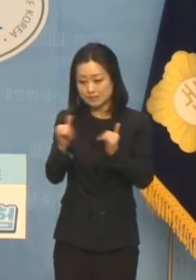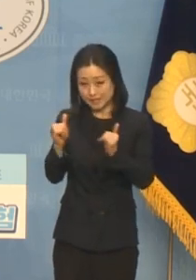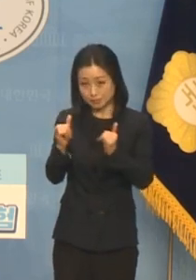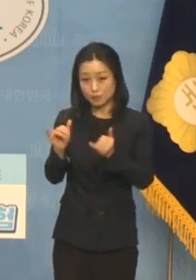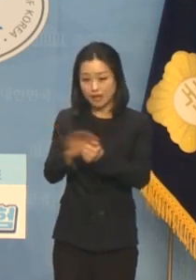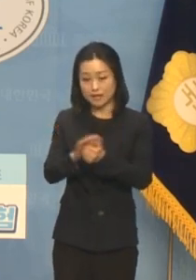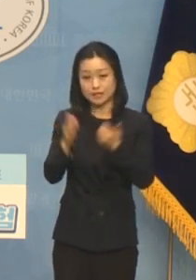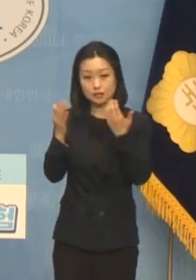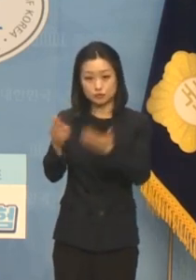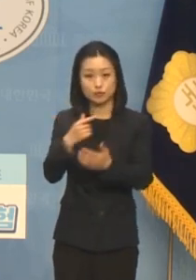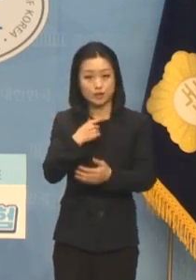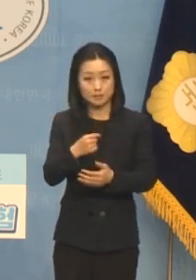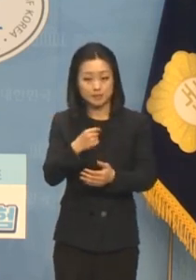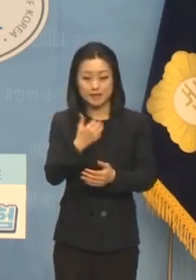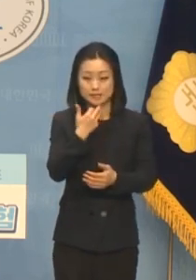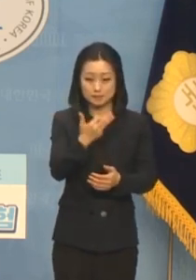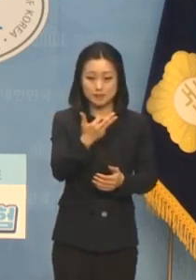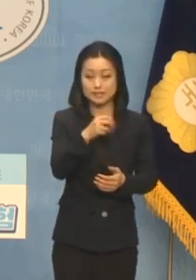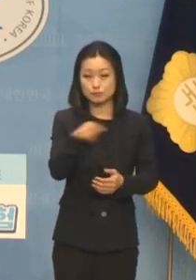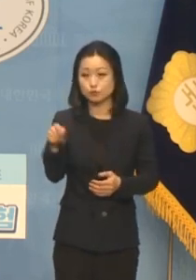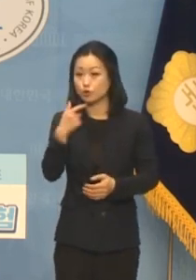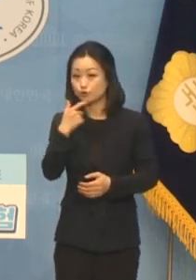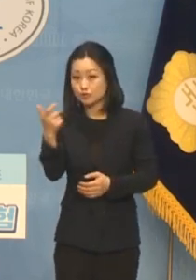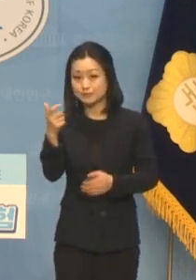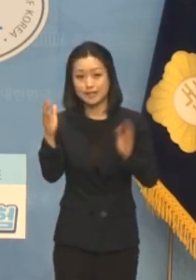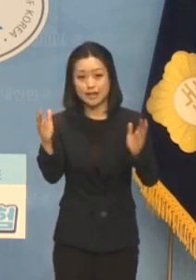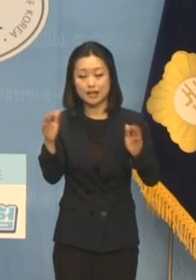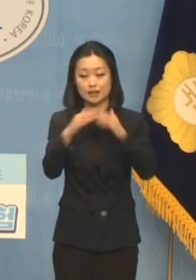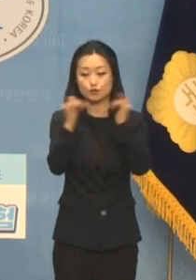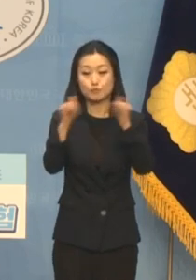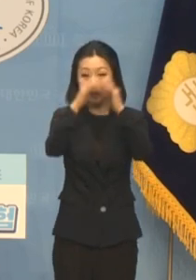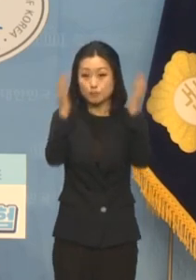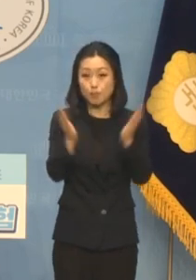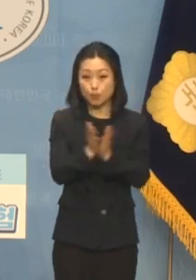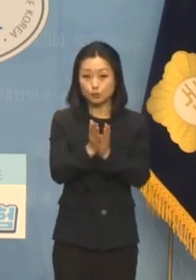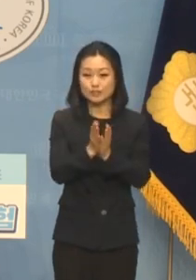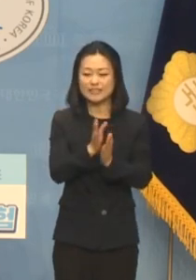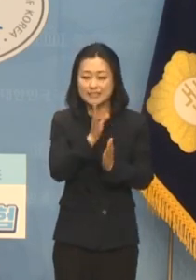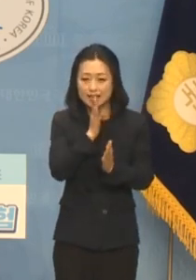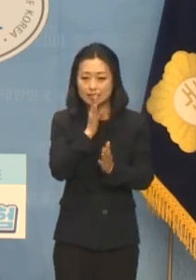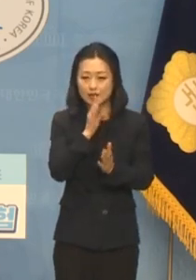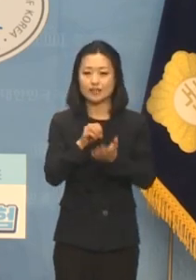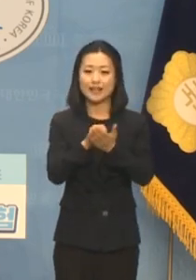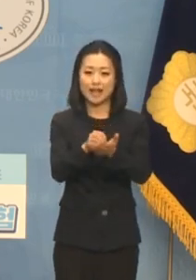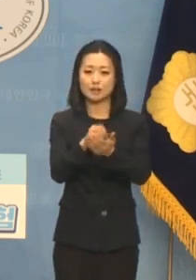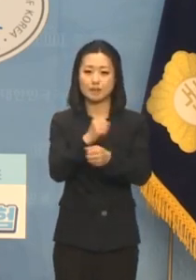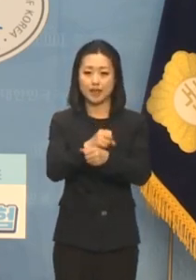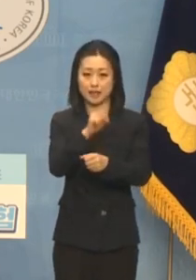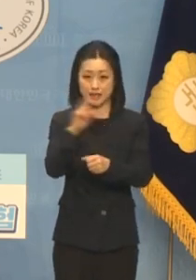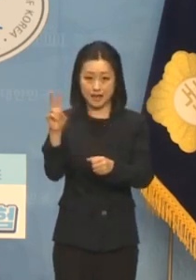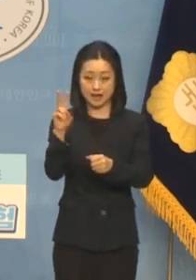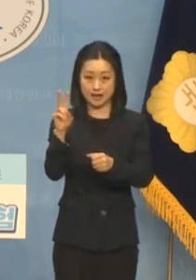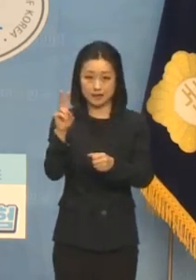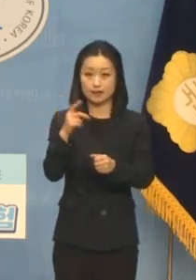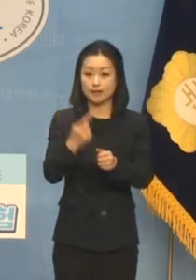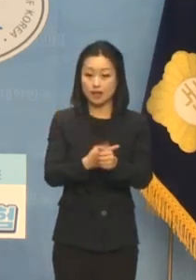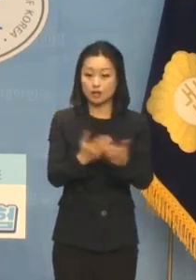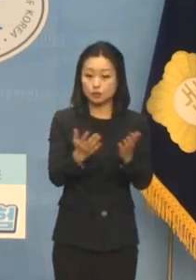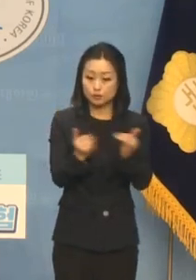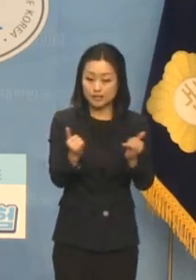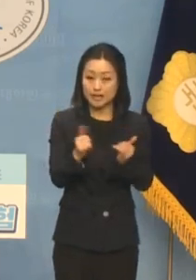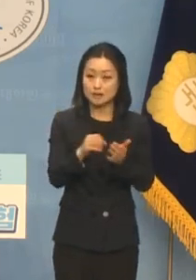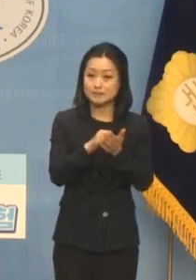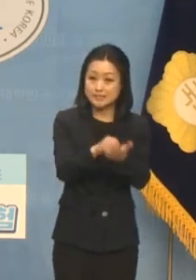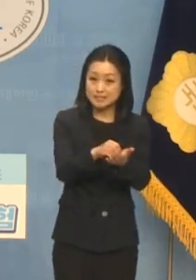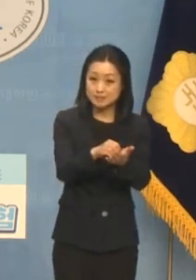해소하겠습니다. 18세부터 60세까지 모든 국민을 당연 가입으로 전환하겠습니다. 노동시장